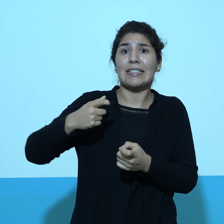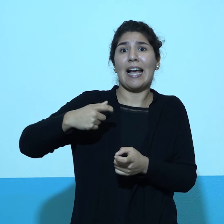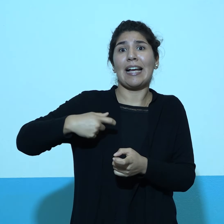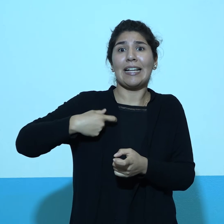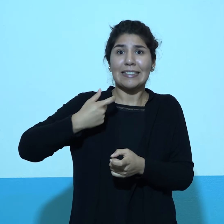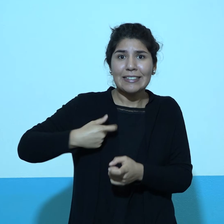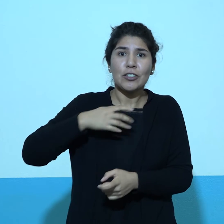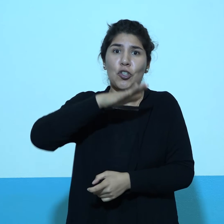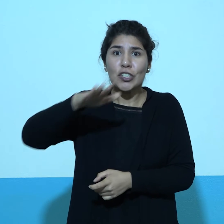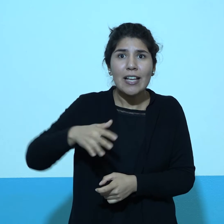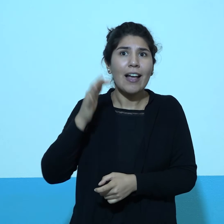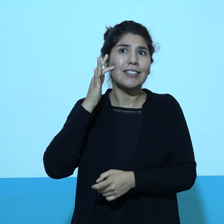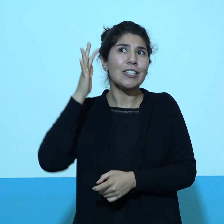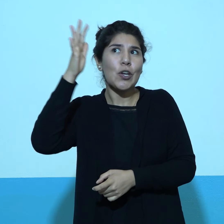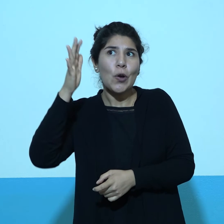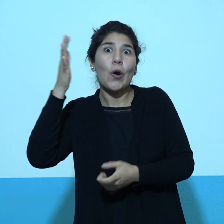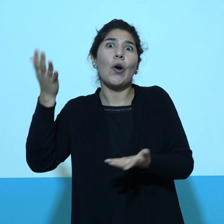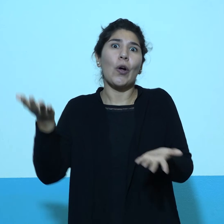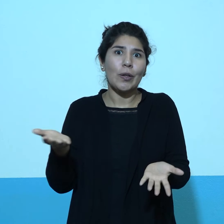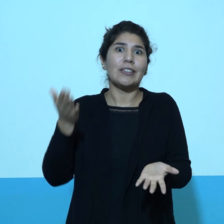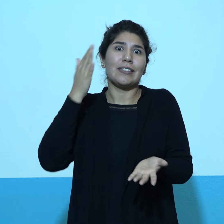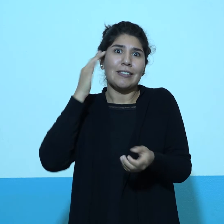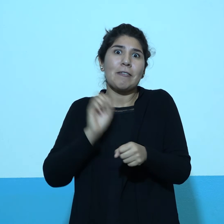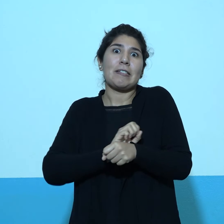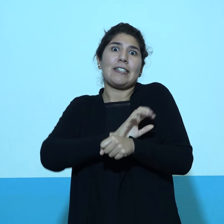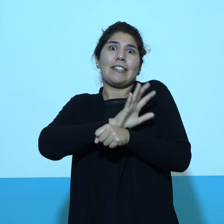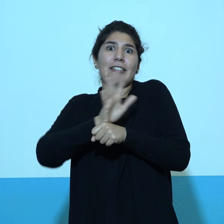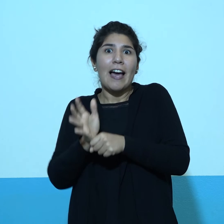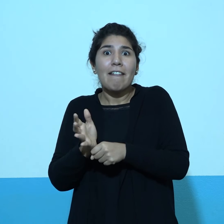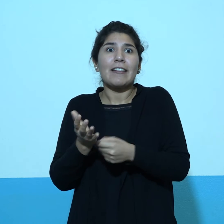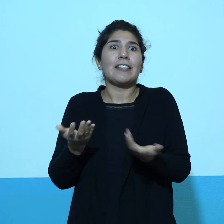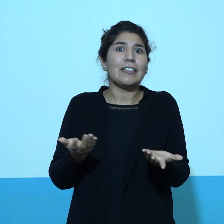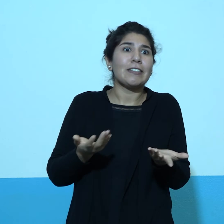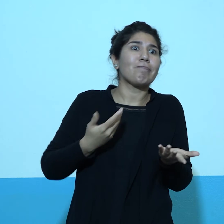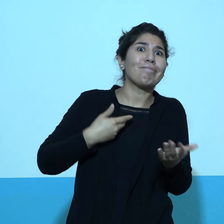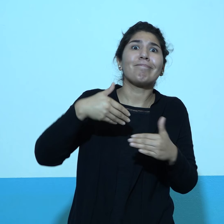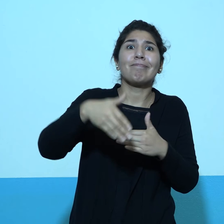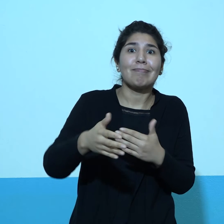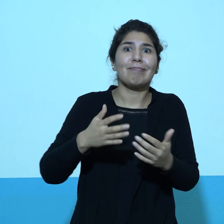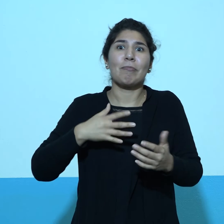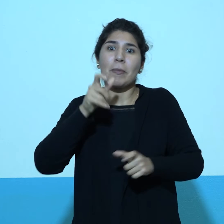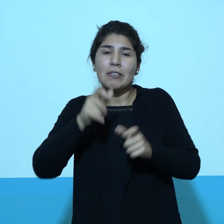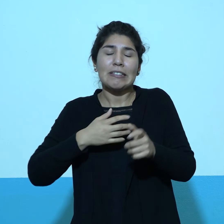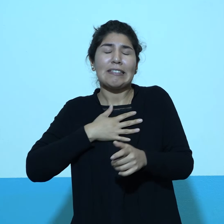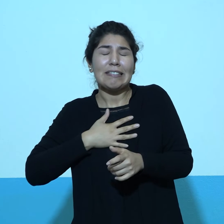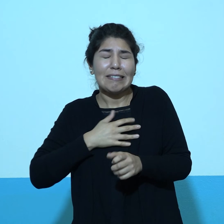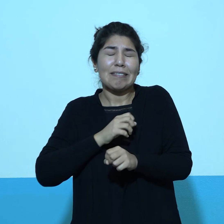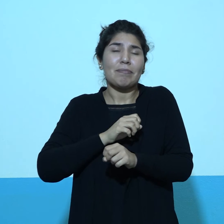asistentes sociales psicólogos ya que esta pandemia tiene algunos efectos colaterales por lo